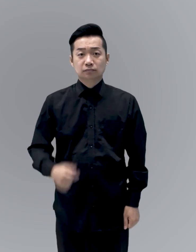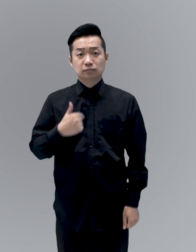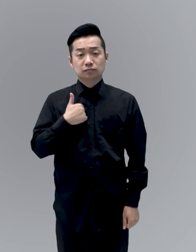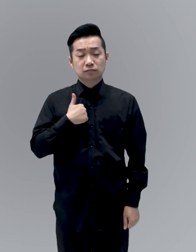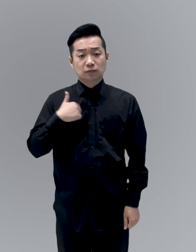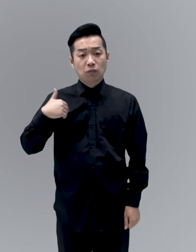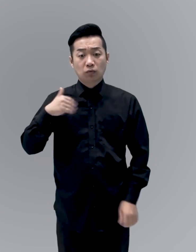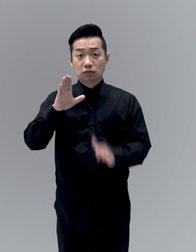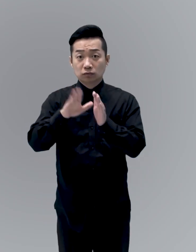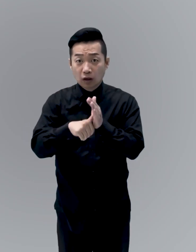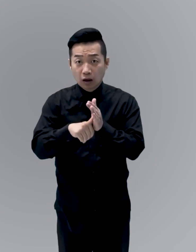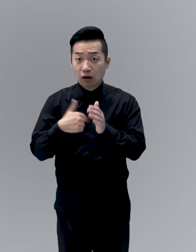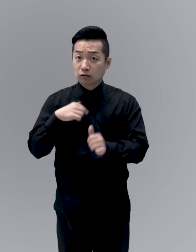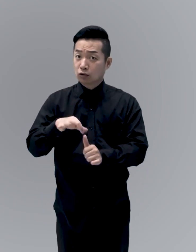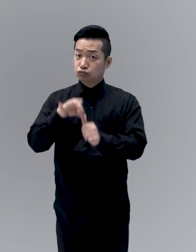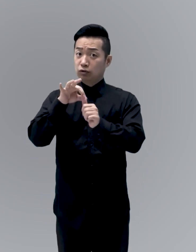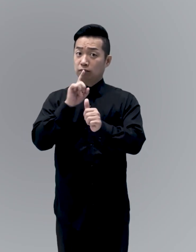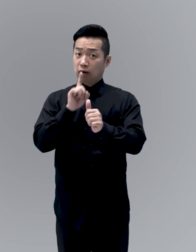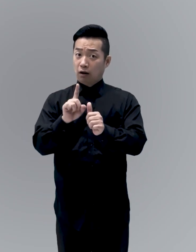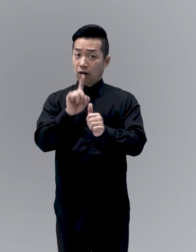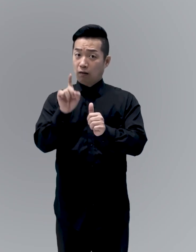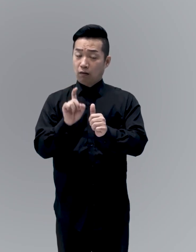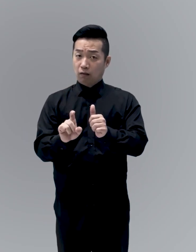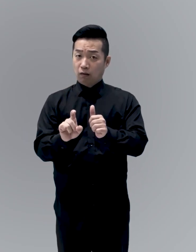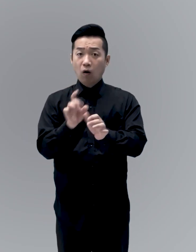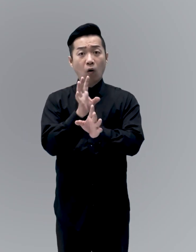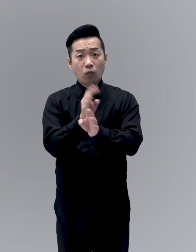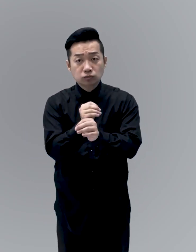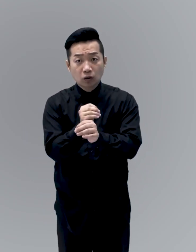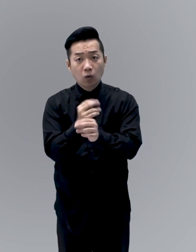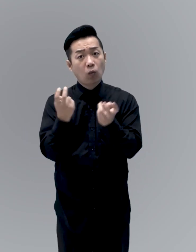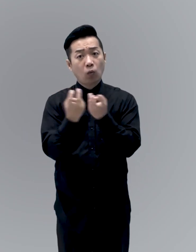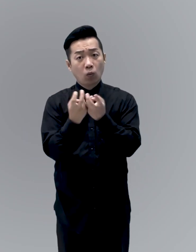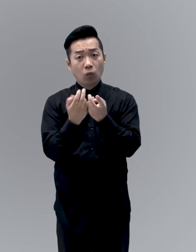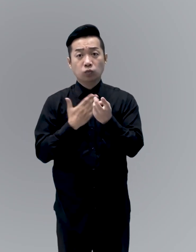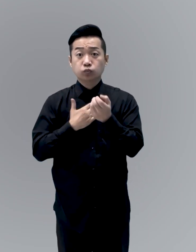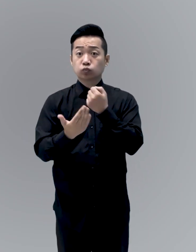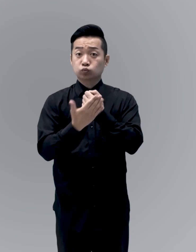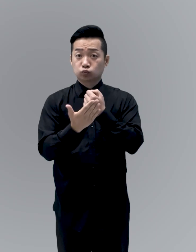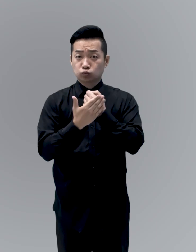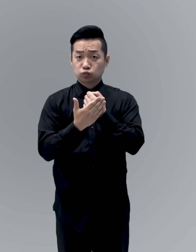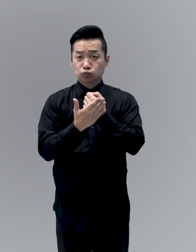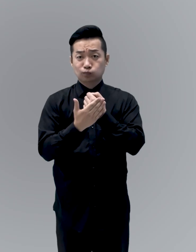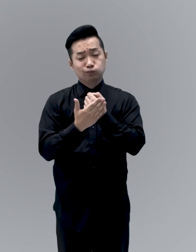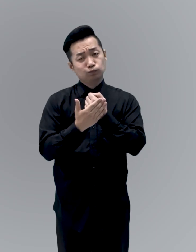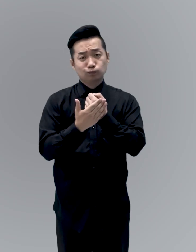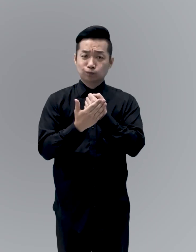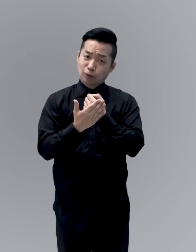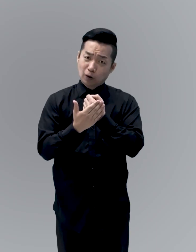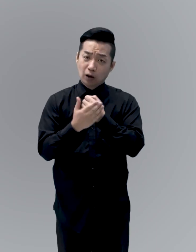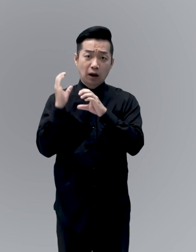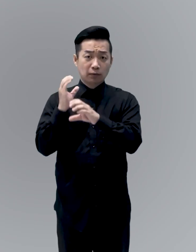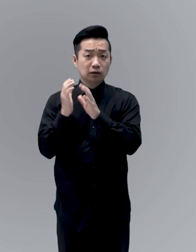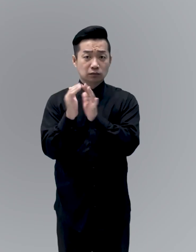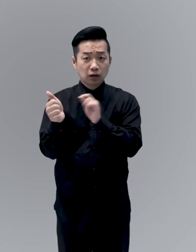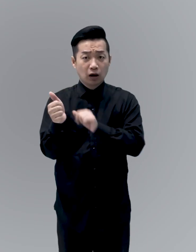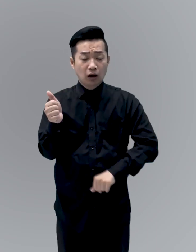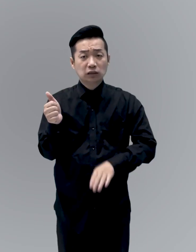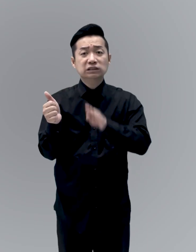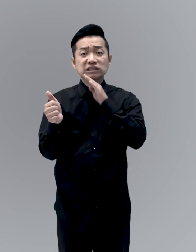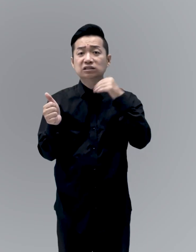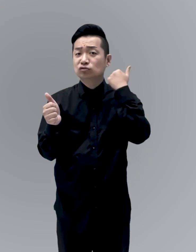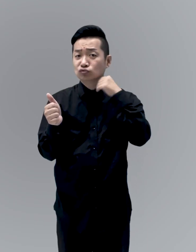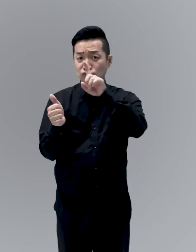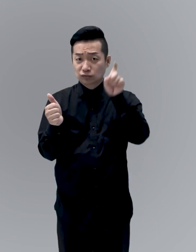나를 나도 모르는 사이 구했다는 건가? 대체 언제, 어떻게 나를 도와준 거지? 이 바텐더